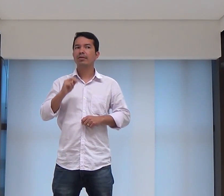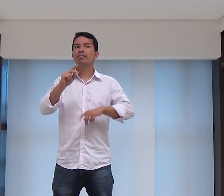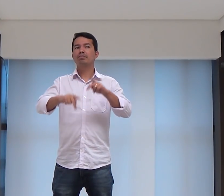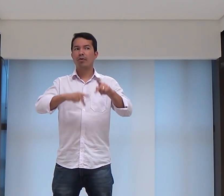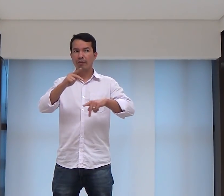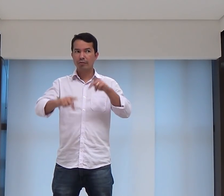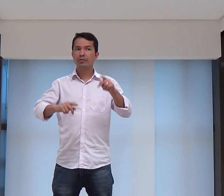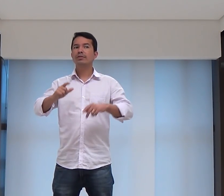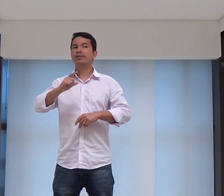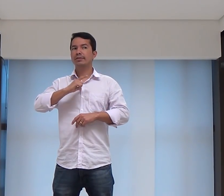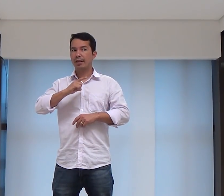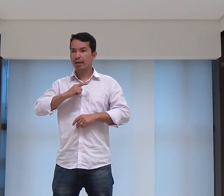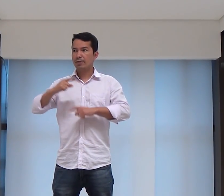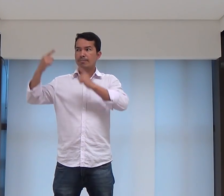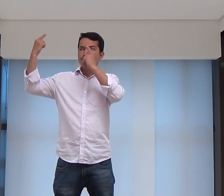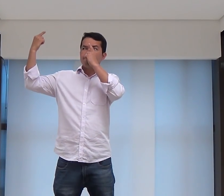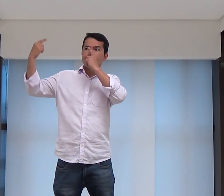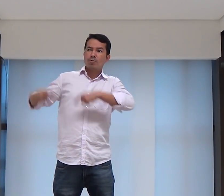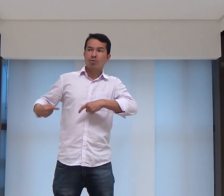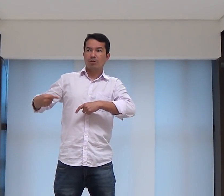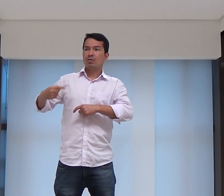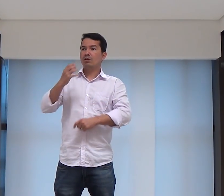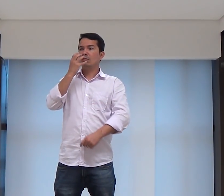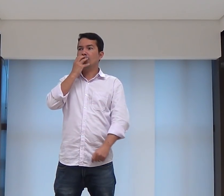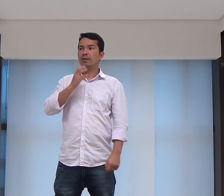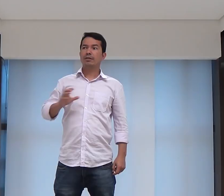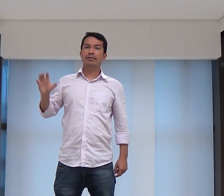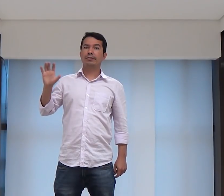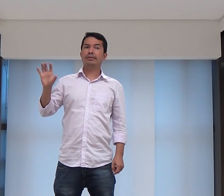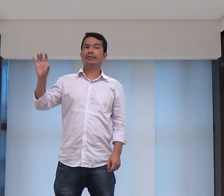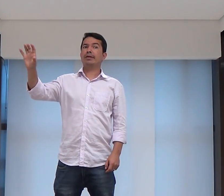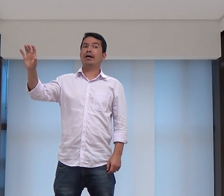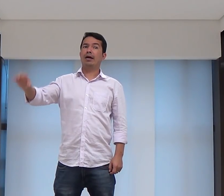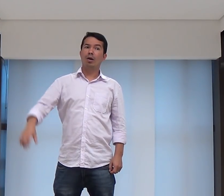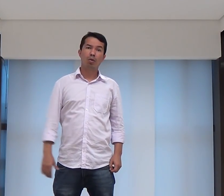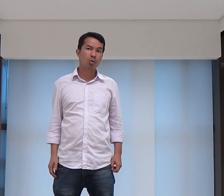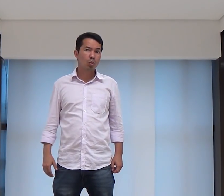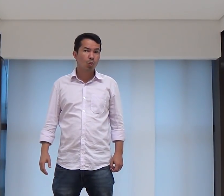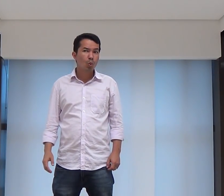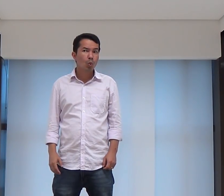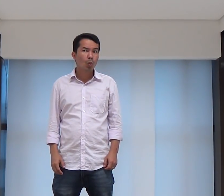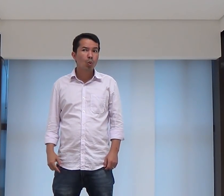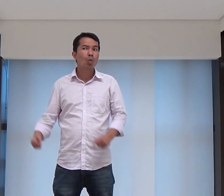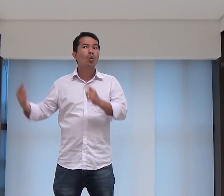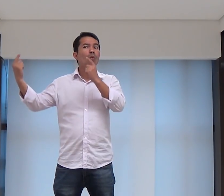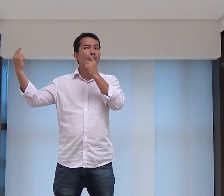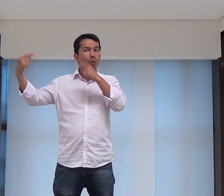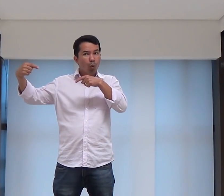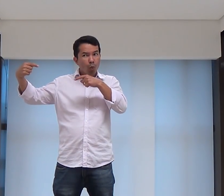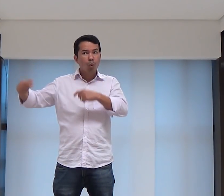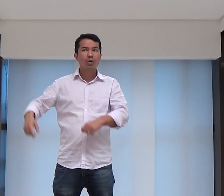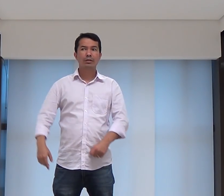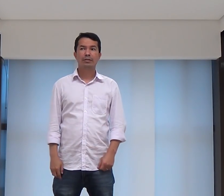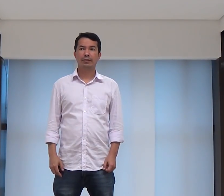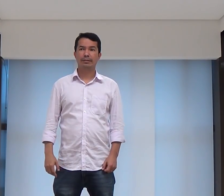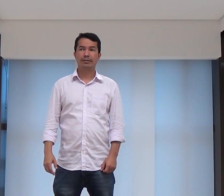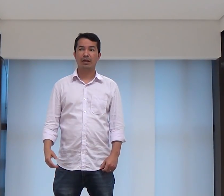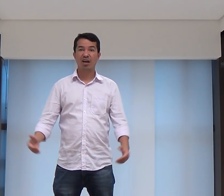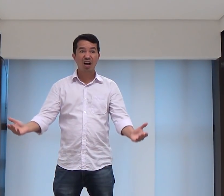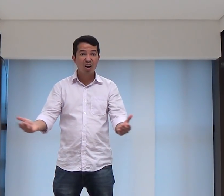Mas, para ser povo de Deus, você deve saber que você deve resistir ao dragão.